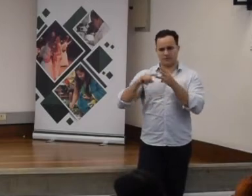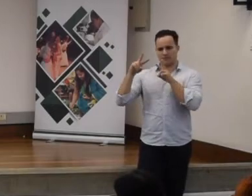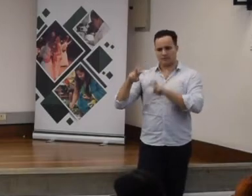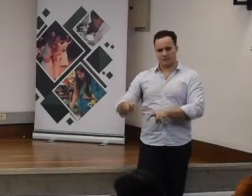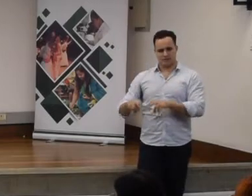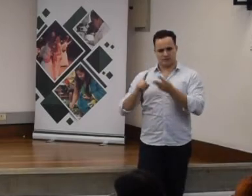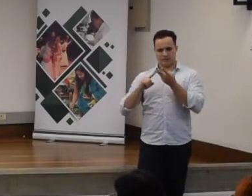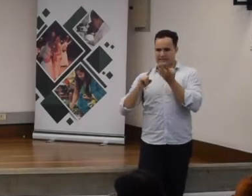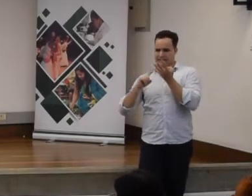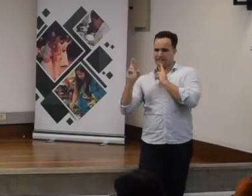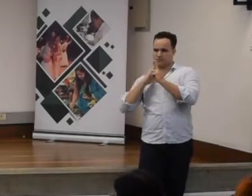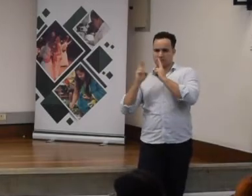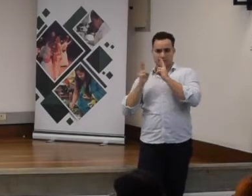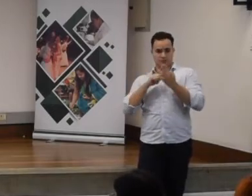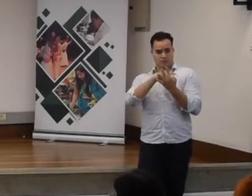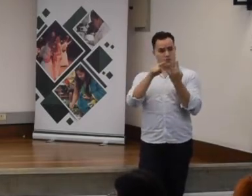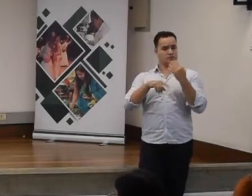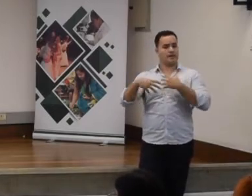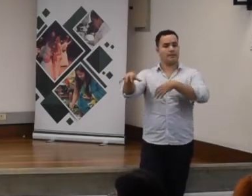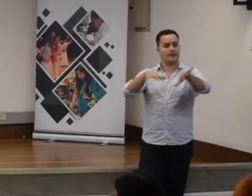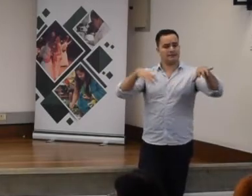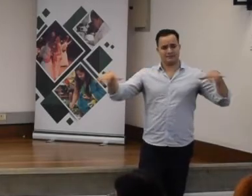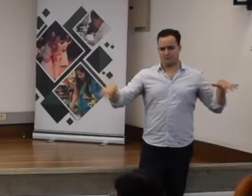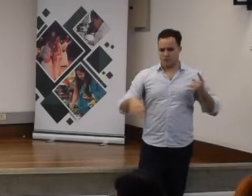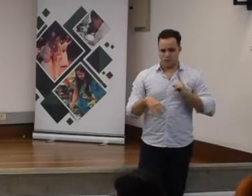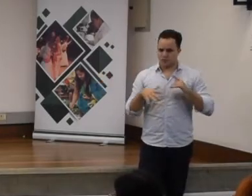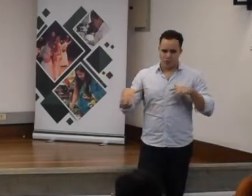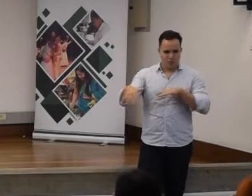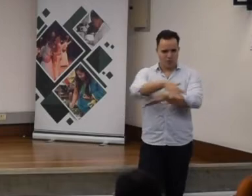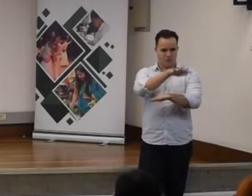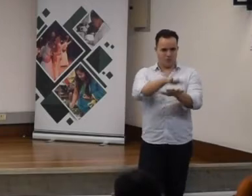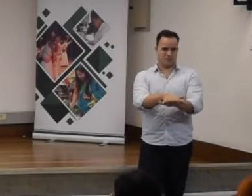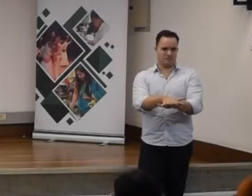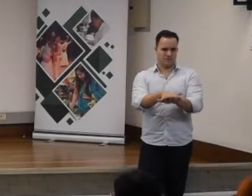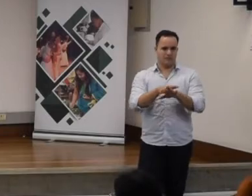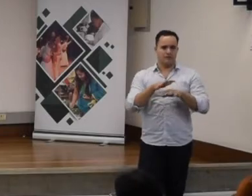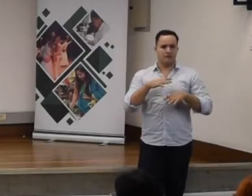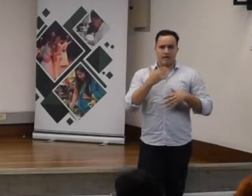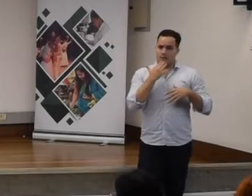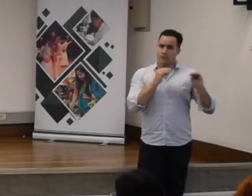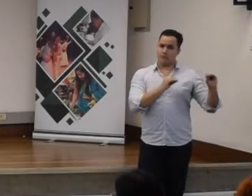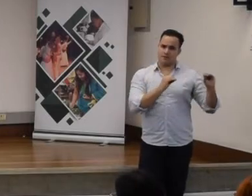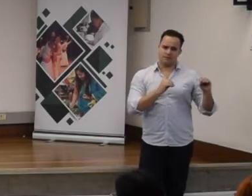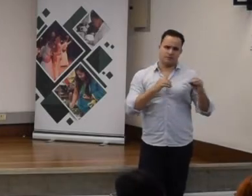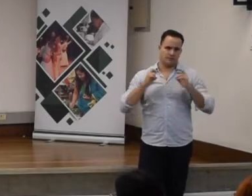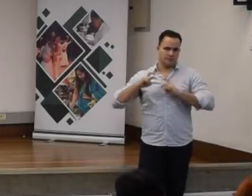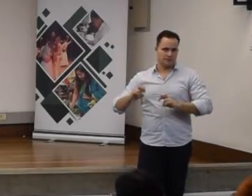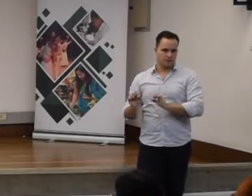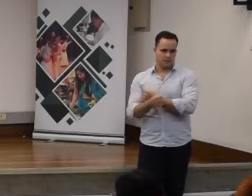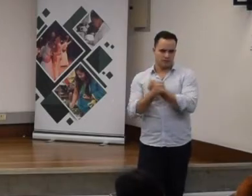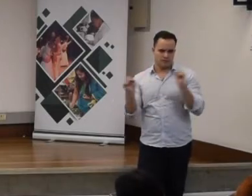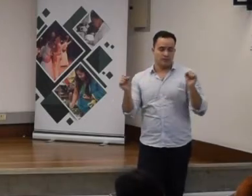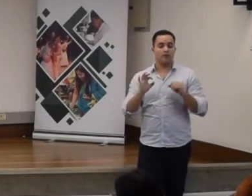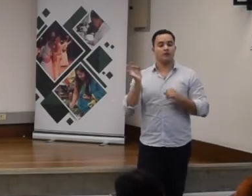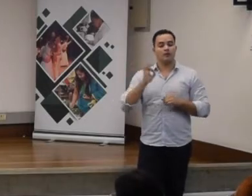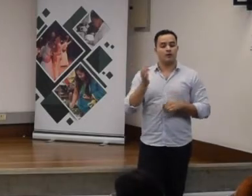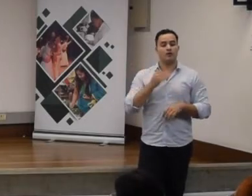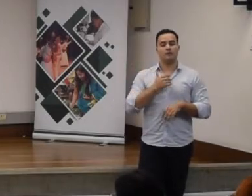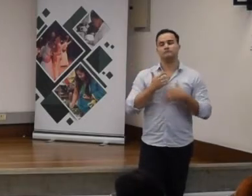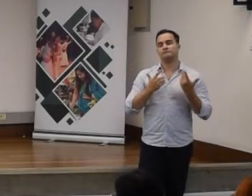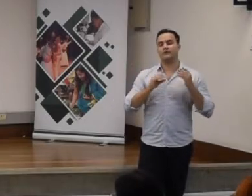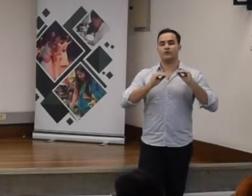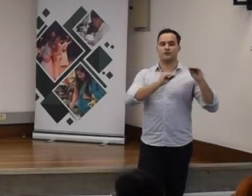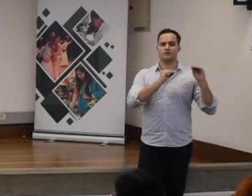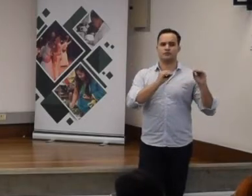y los relacionamientos, sino que todo hace parte de un conjunto. No hay formación sin investigación, no hay acompañamiento sin